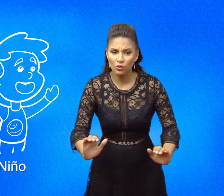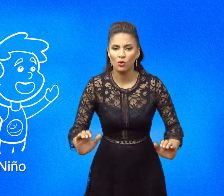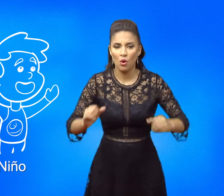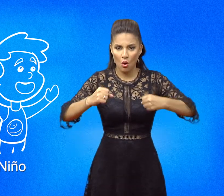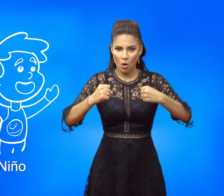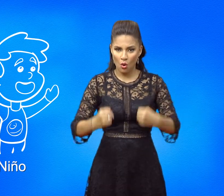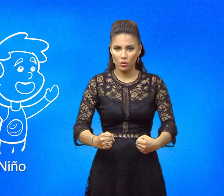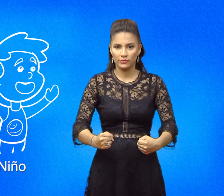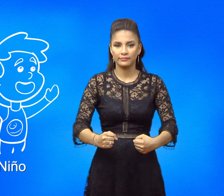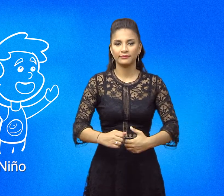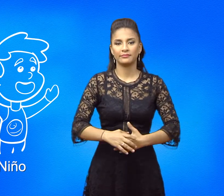niño